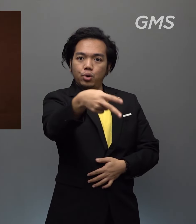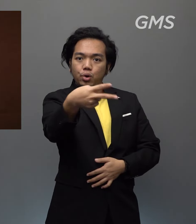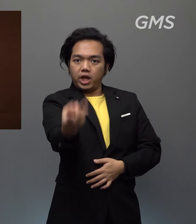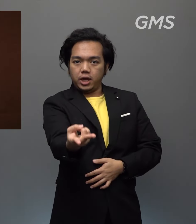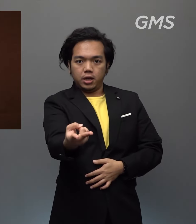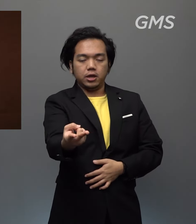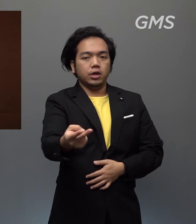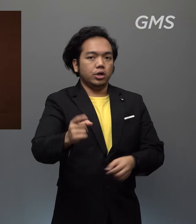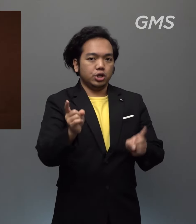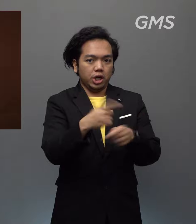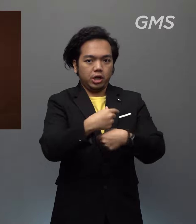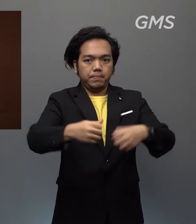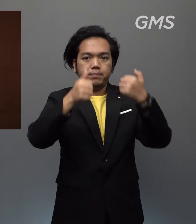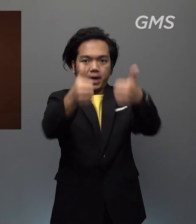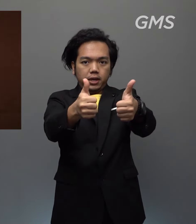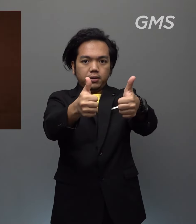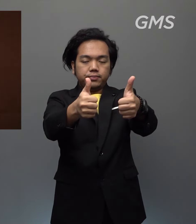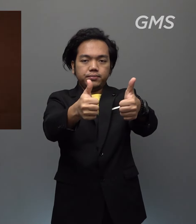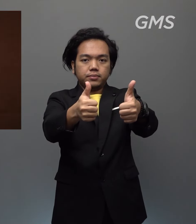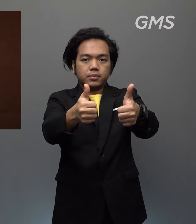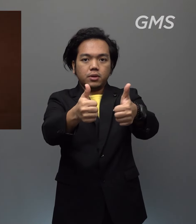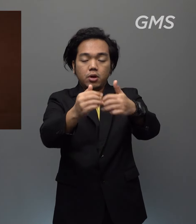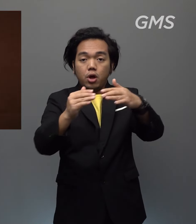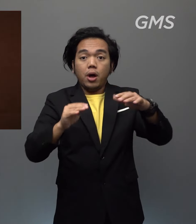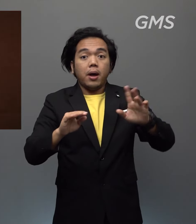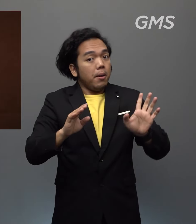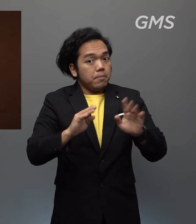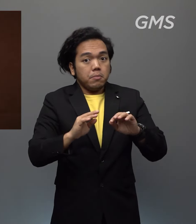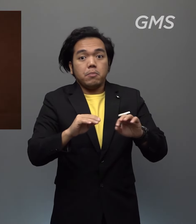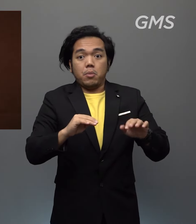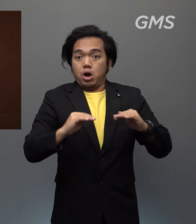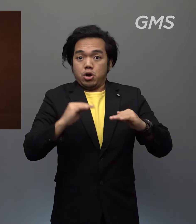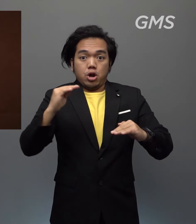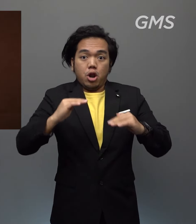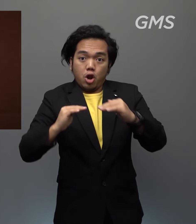lebih tinggi. Oke, sebentar ketika kita merasa